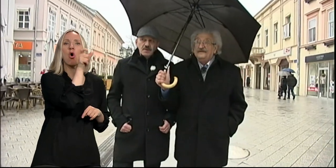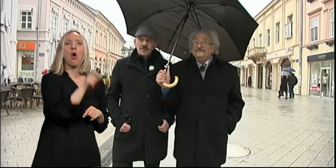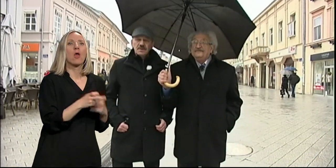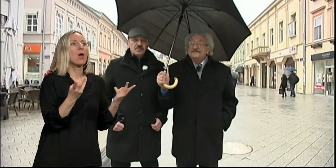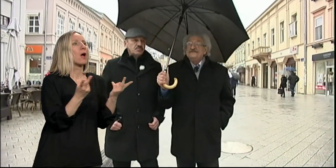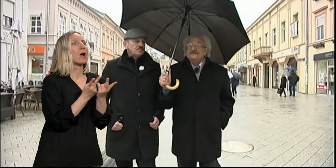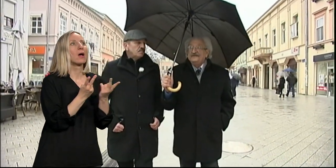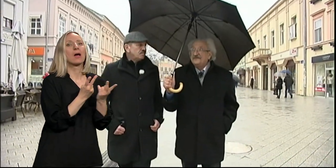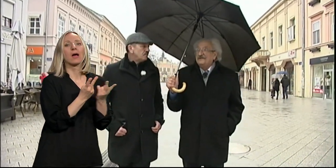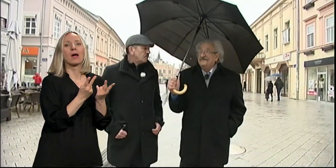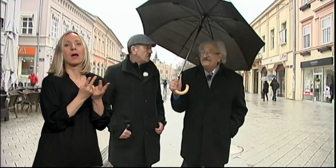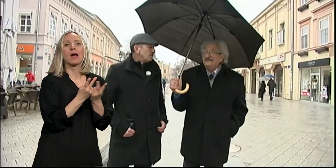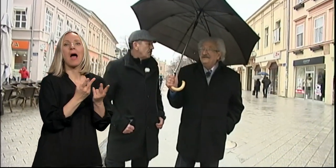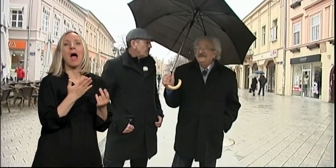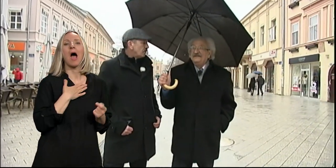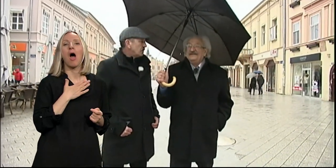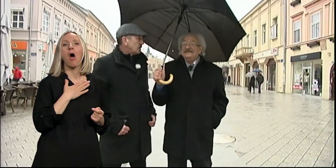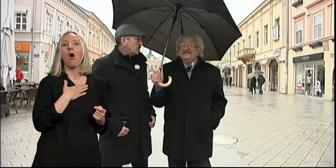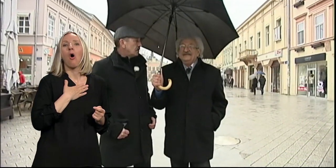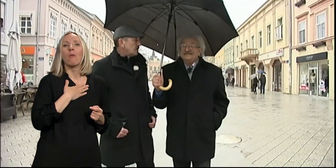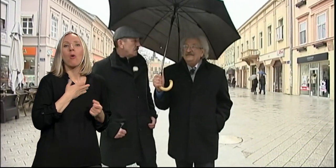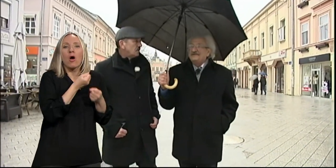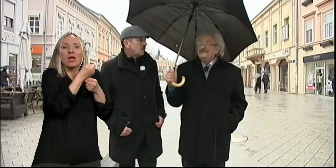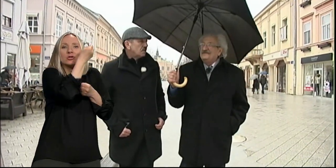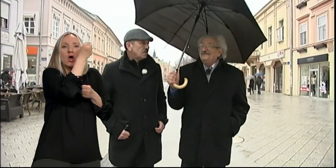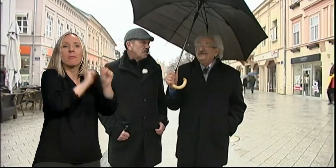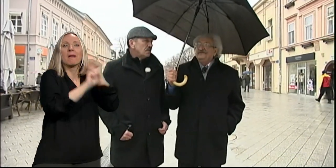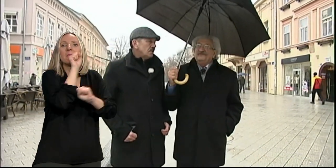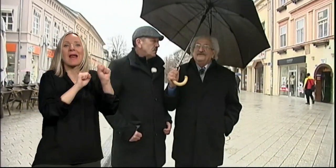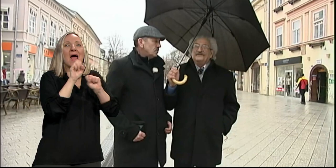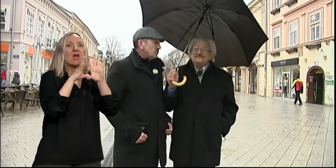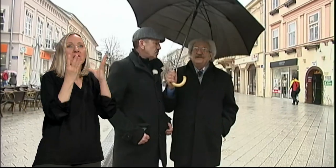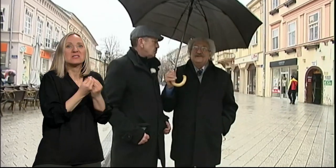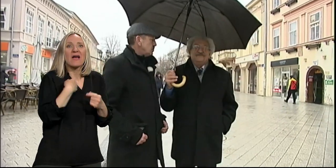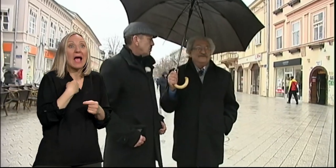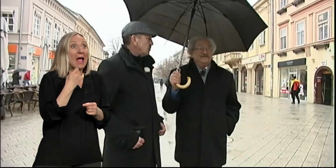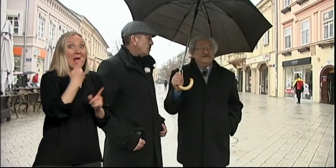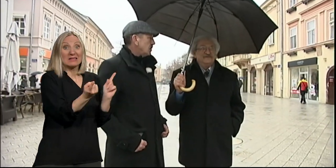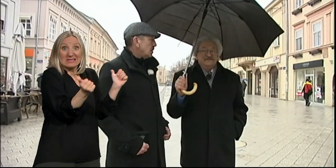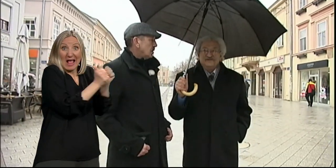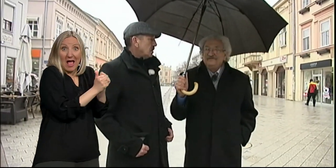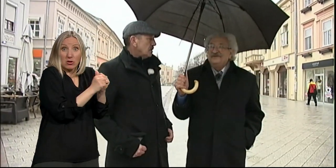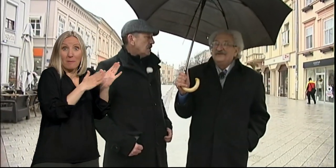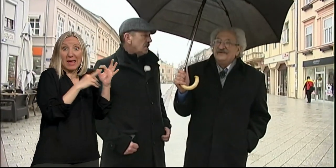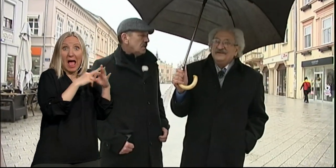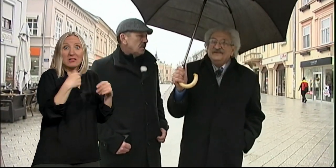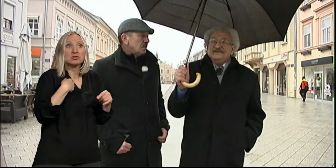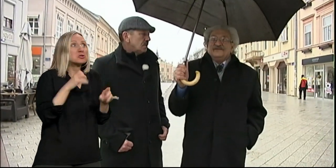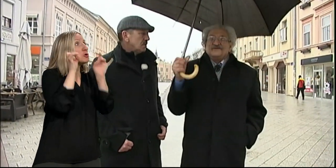kako bih rekao, kosmički kišobran od svega. Ja se ničeg nisam bojao dok sam njega imao. On je